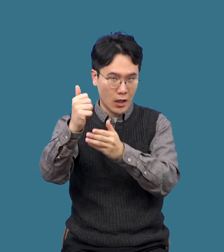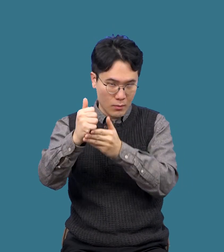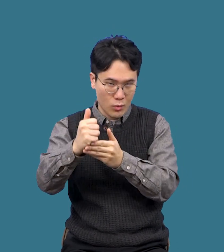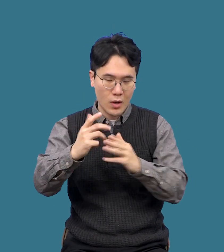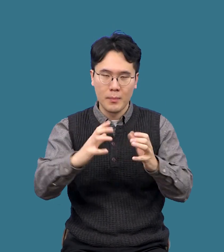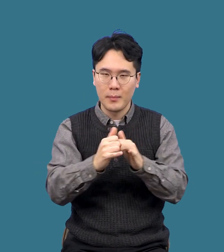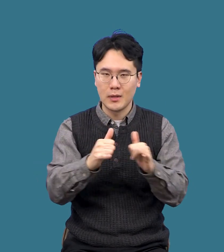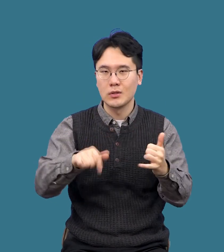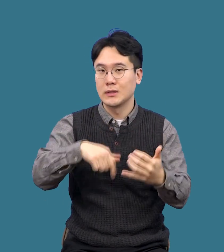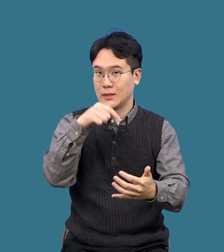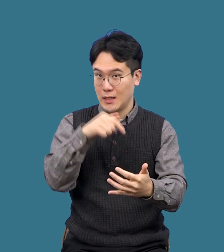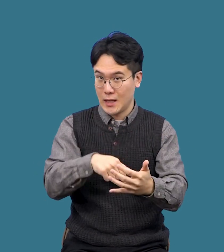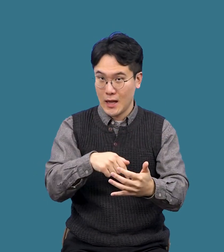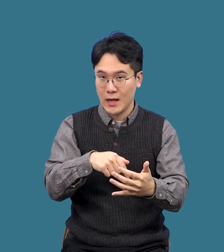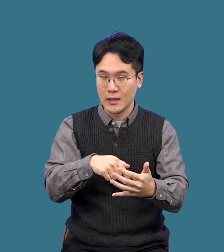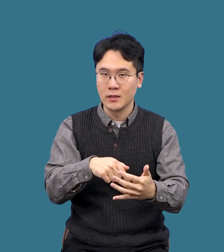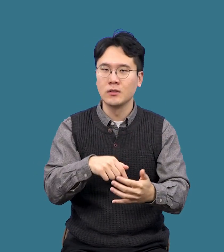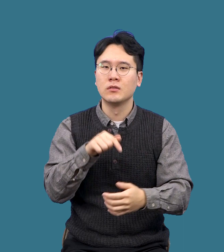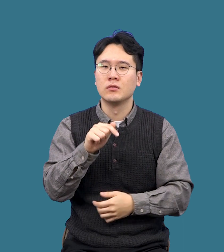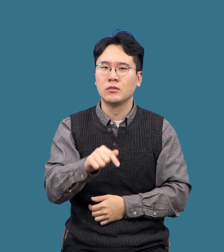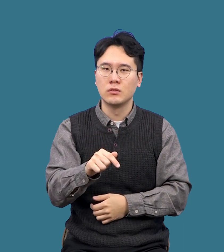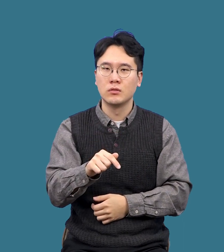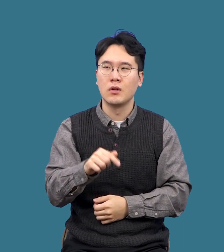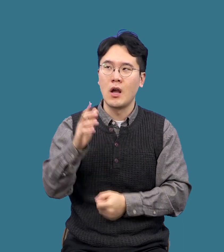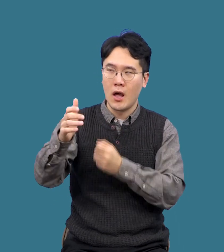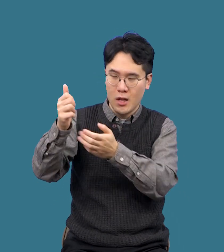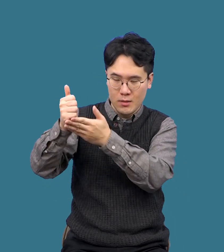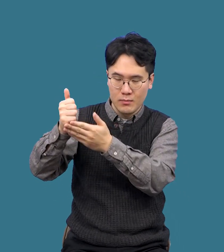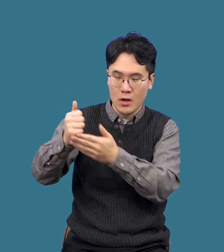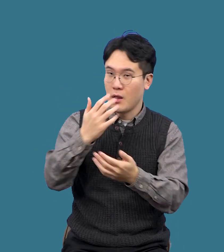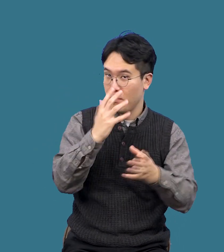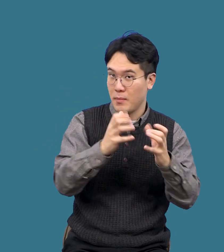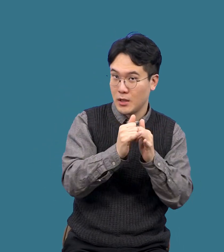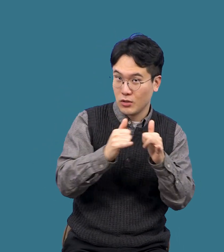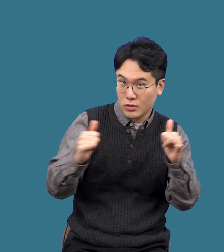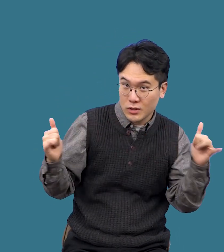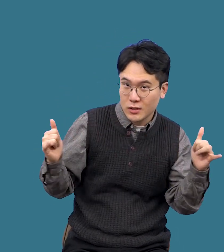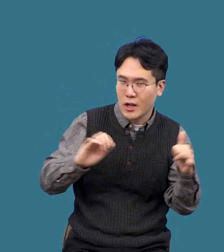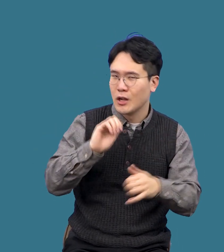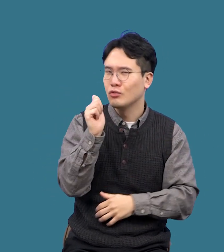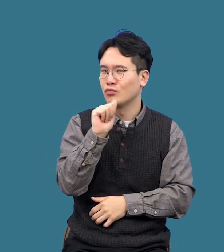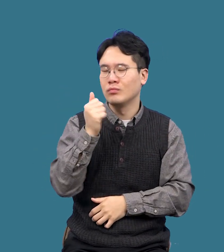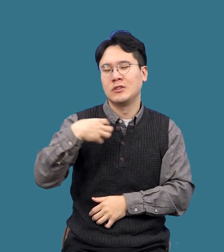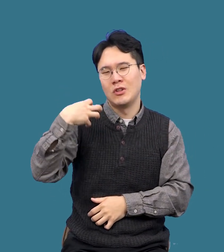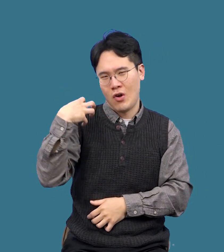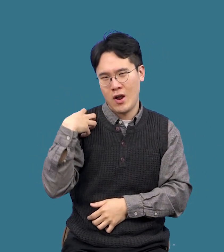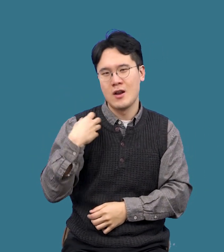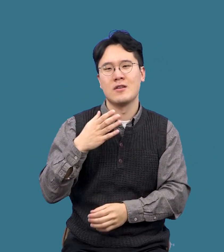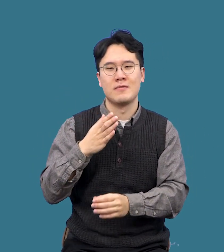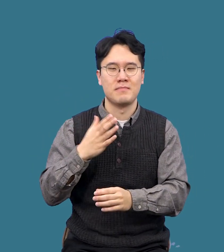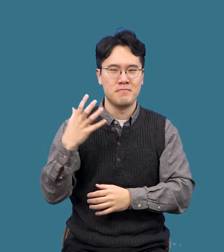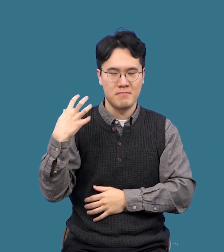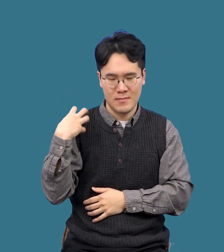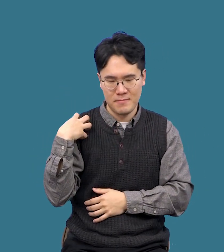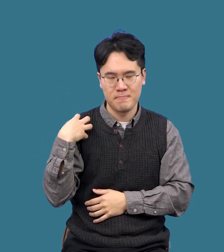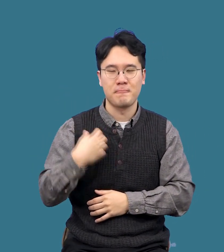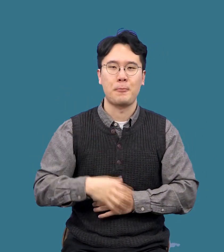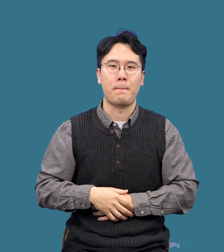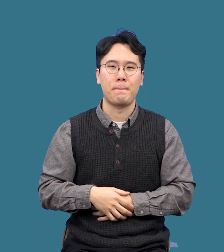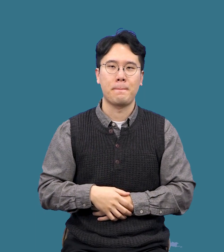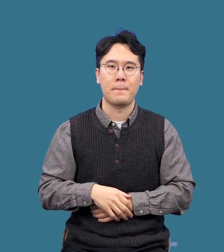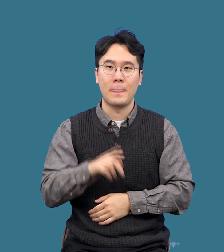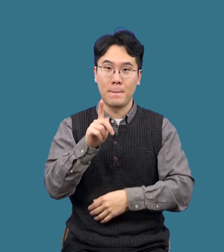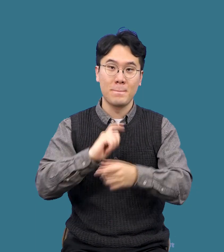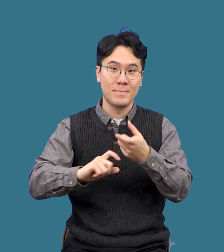사이에 완충지대를 형성하고 있었다는 것을 또한 주목하십시오. 한 번 더 성막